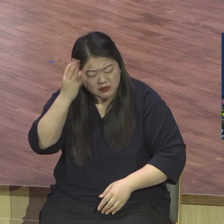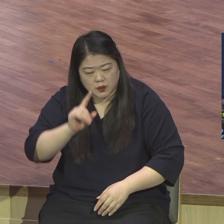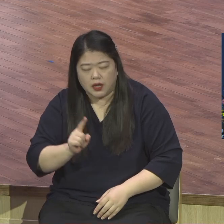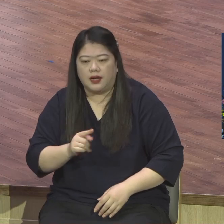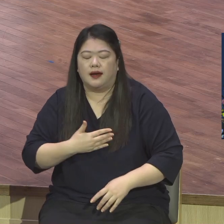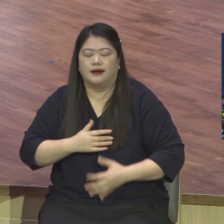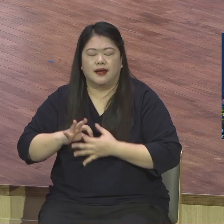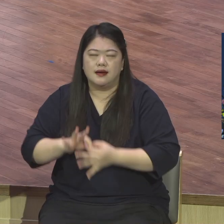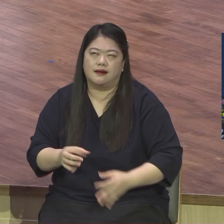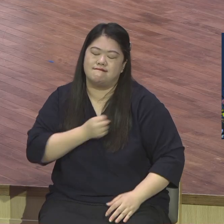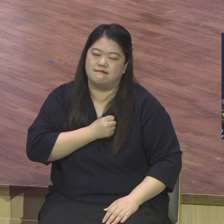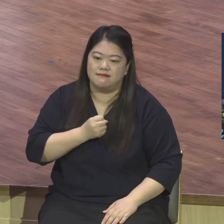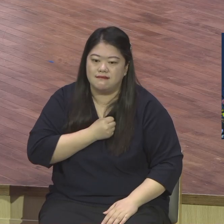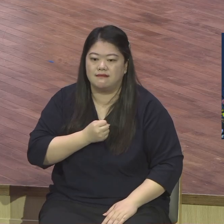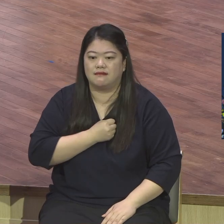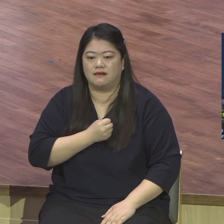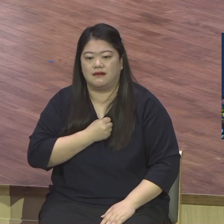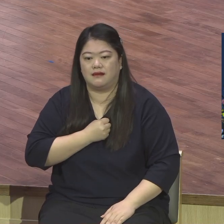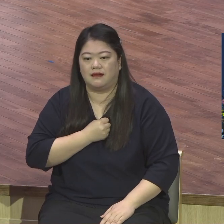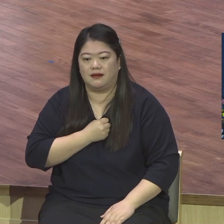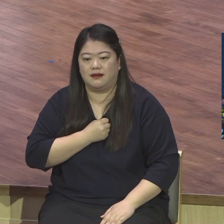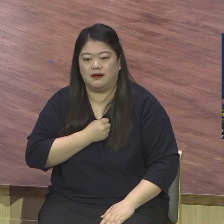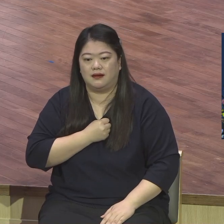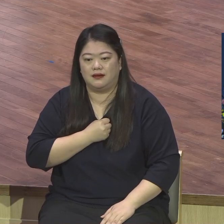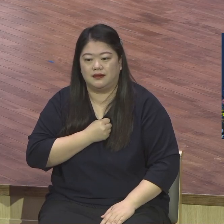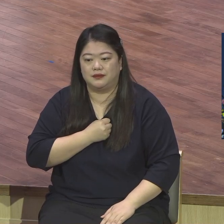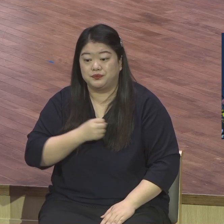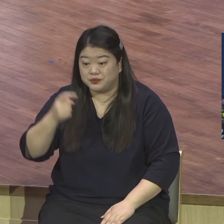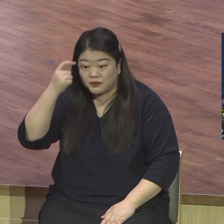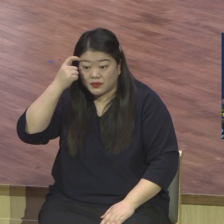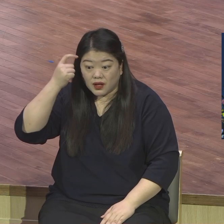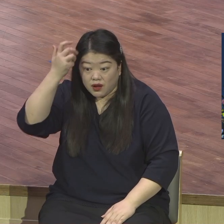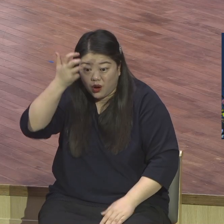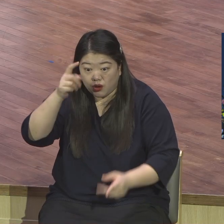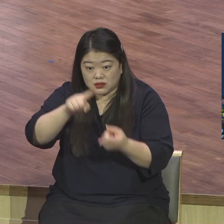영적인 사실을 제대로 알아야지 왜